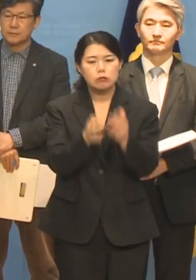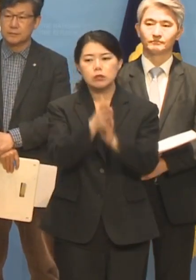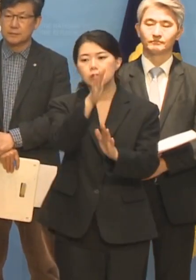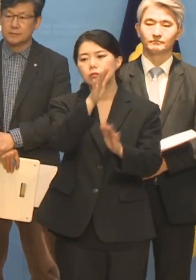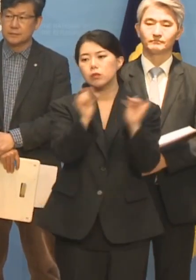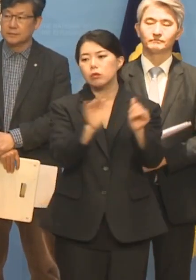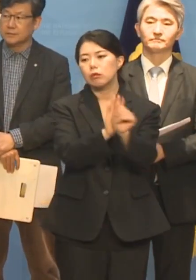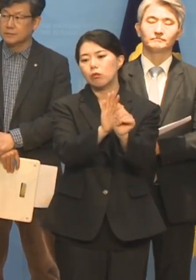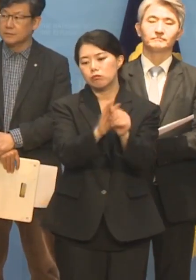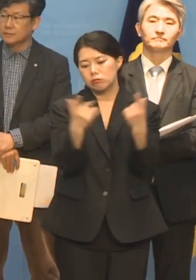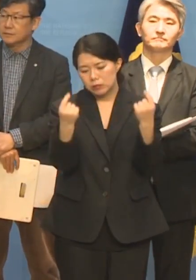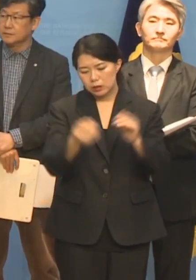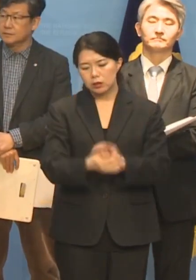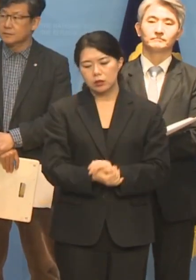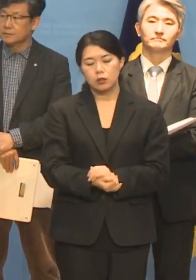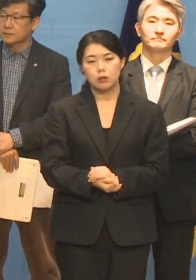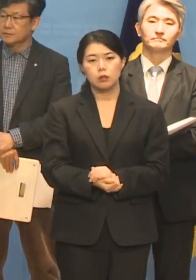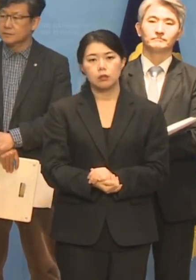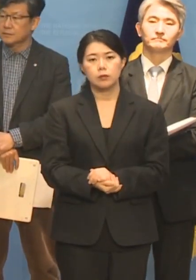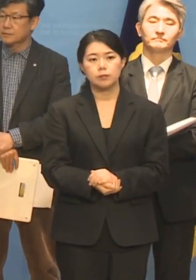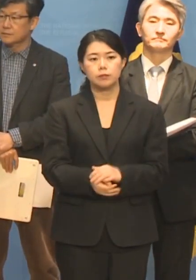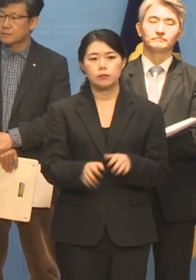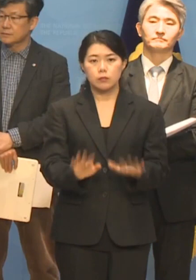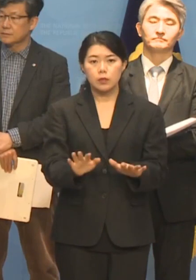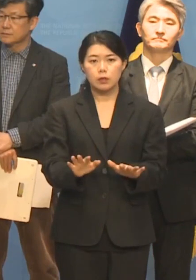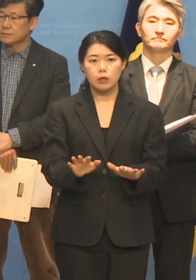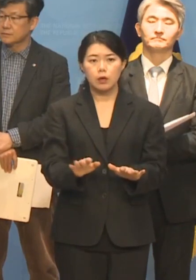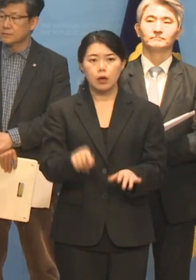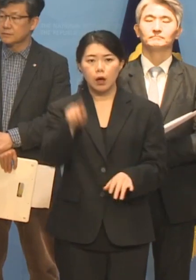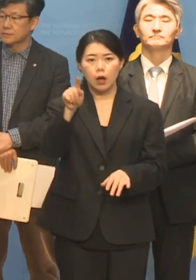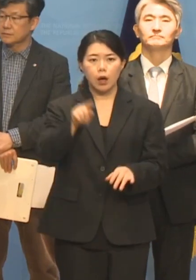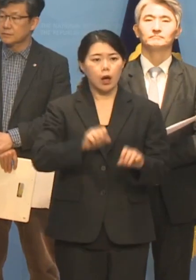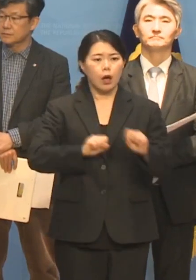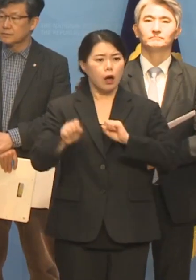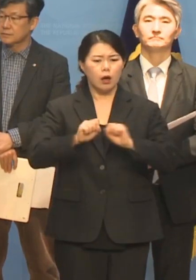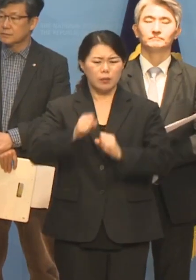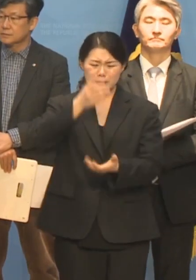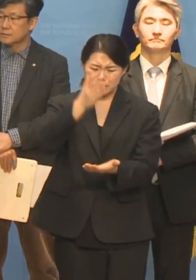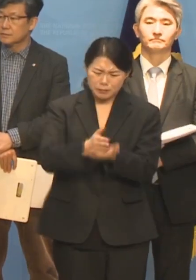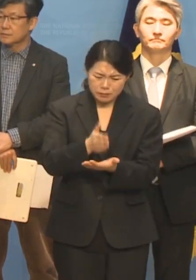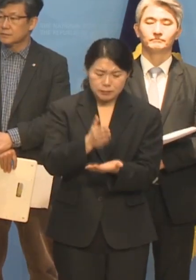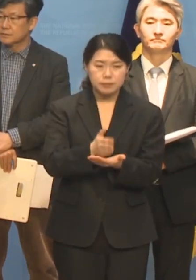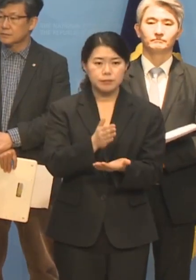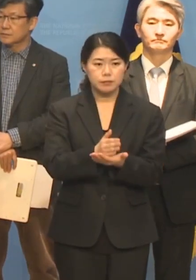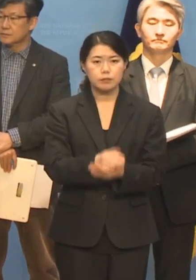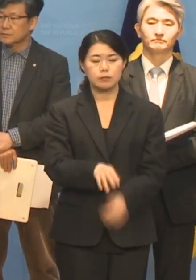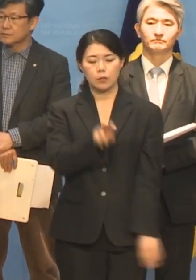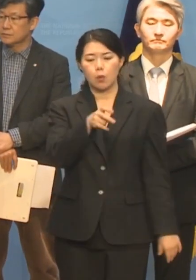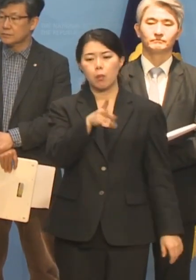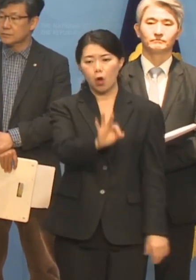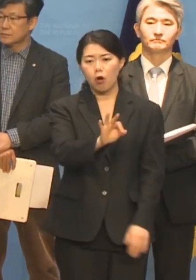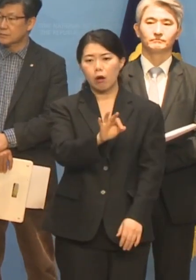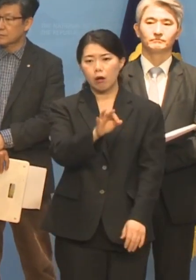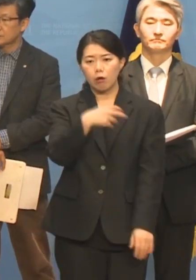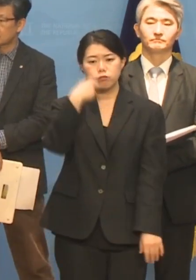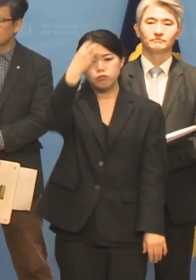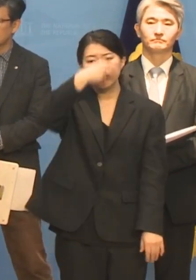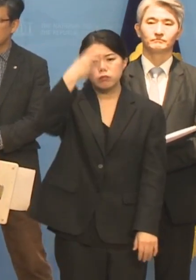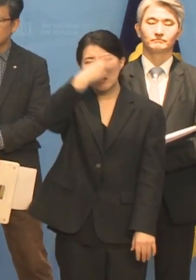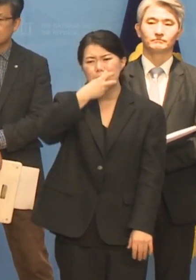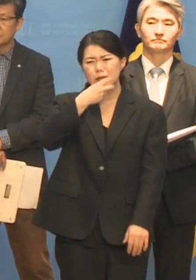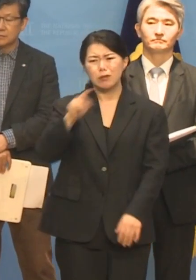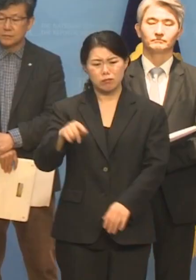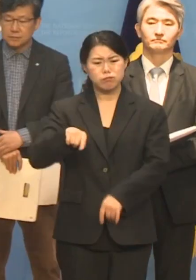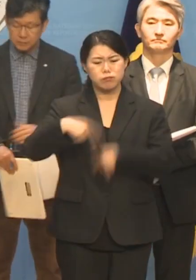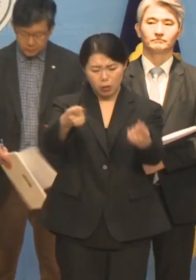것입니다. 오세훈 시장은 더 이상 기괴한 행정은 중단하시고 명태균 수사나 제대로 받으시기